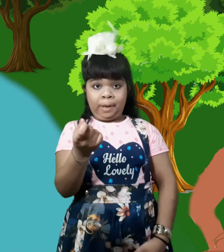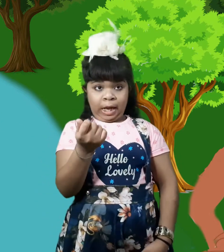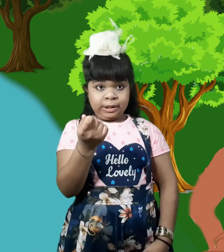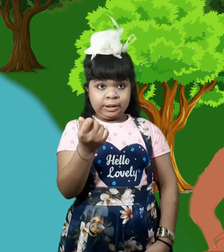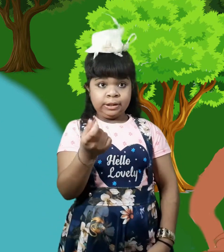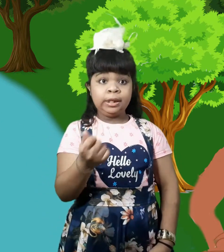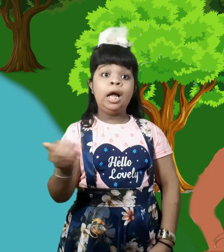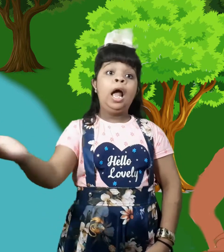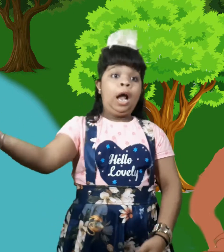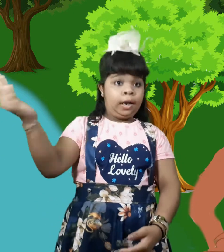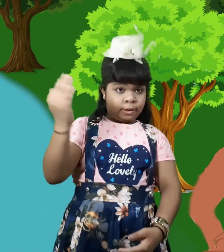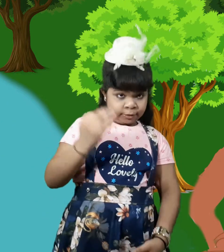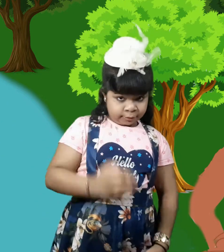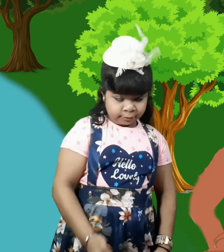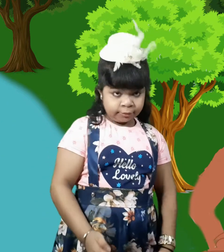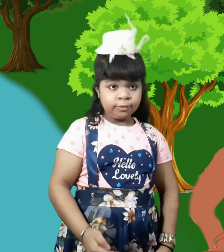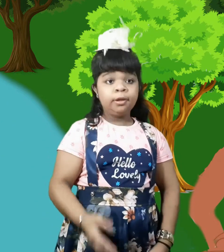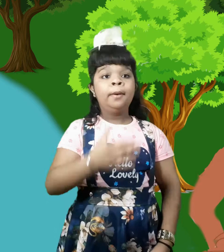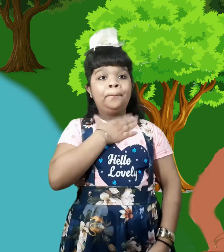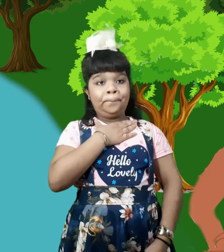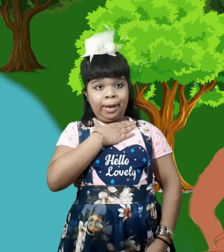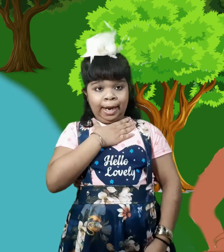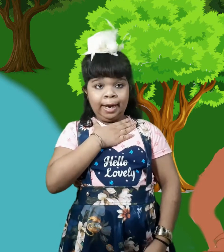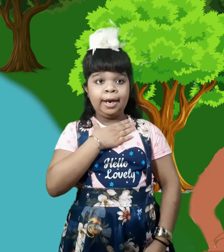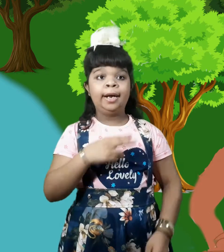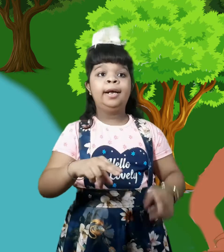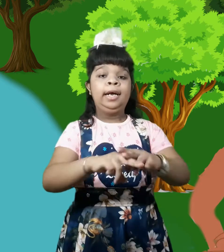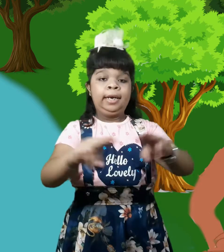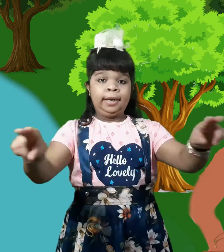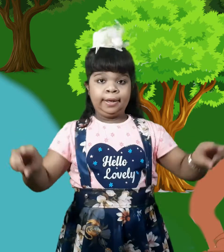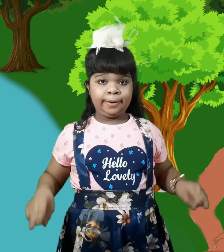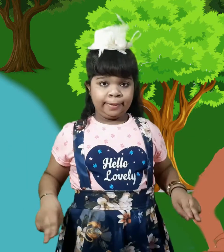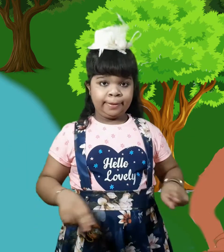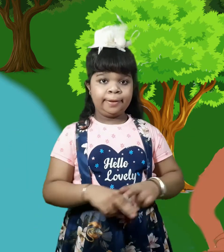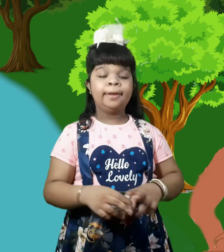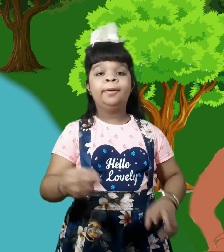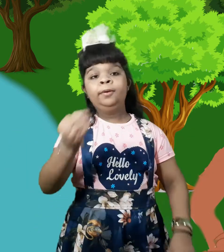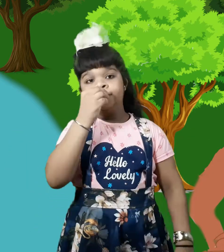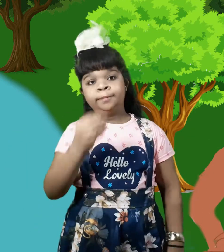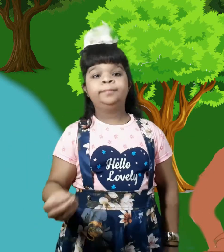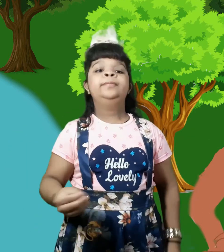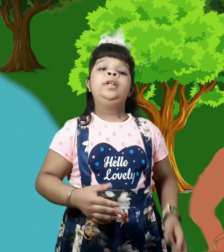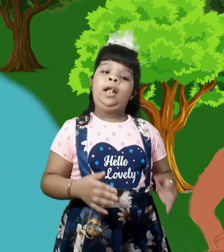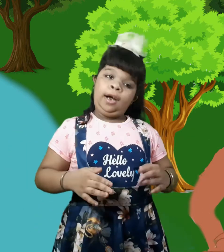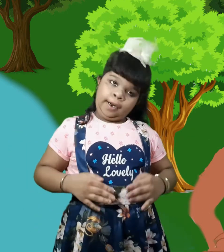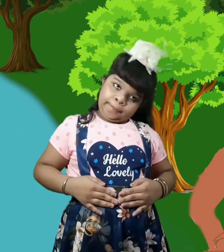मिलता उससे अपने परिवार का पेट भरता था।